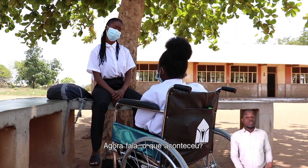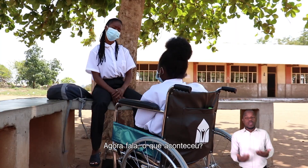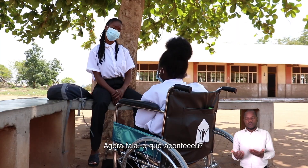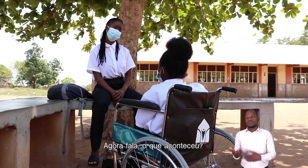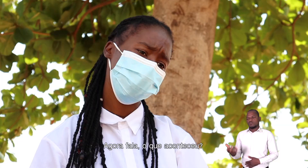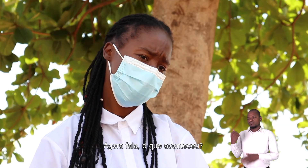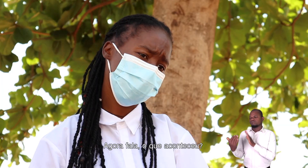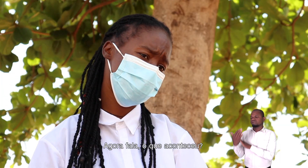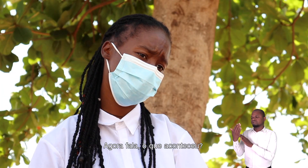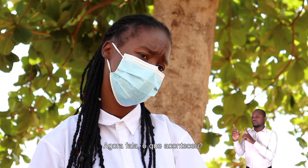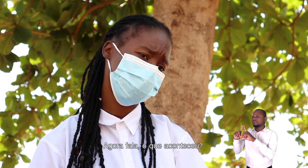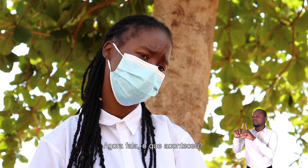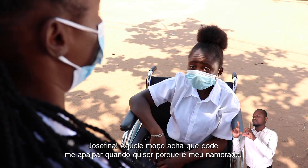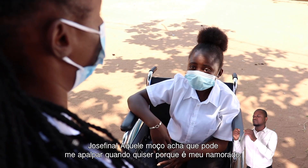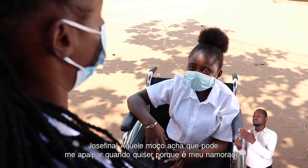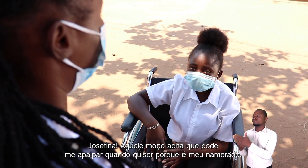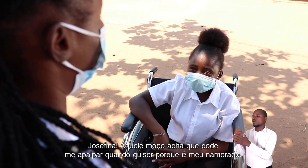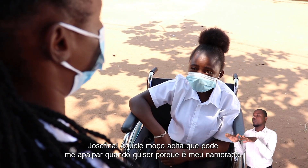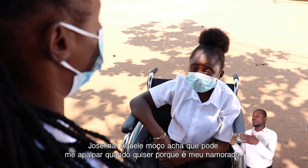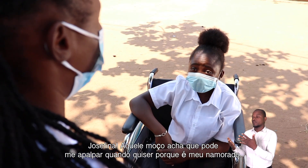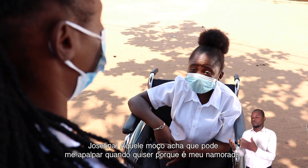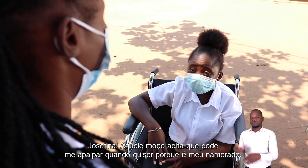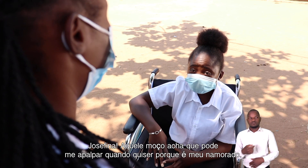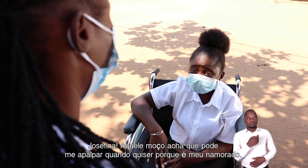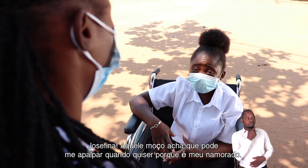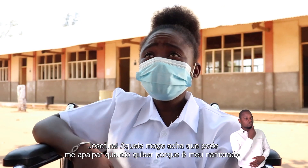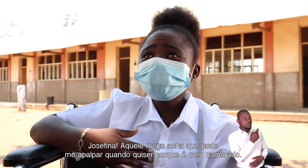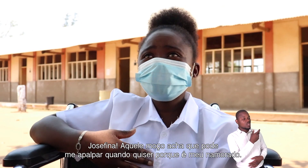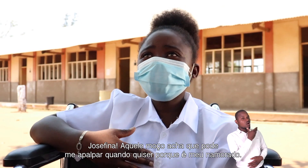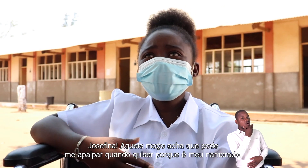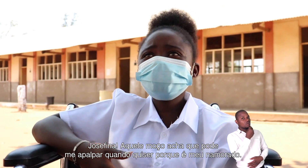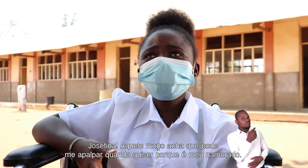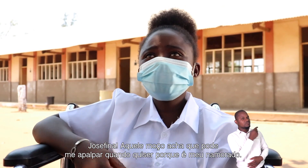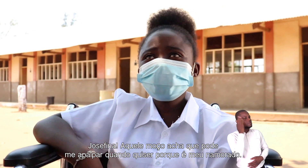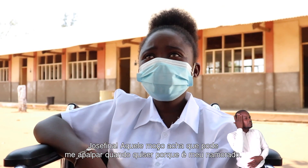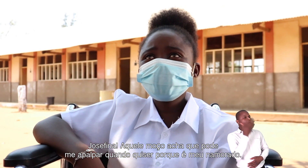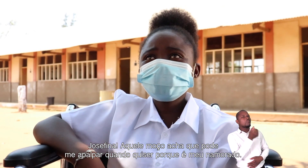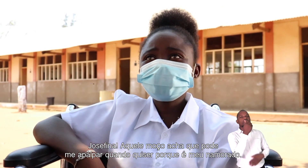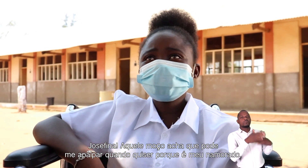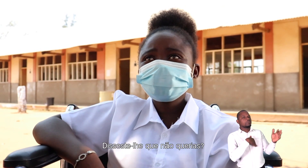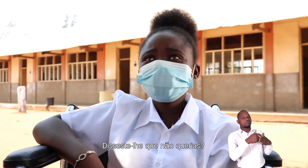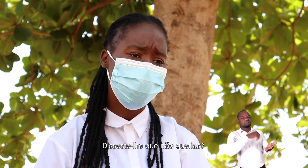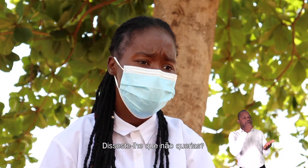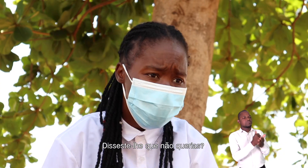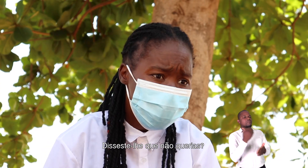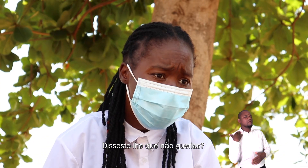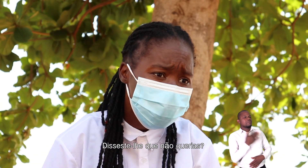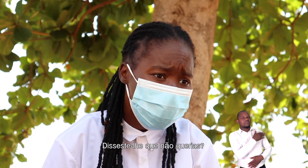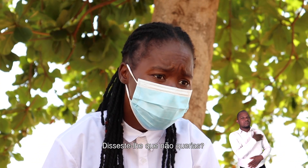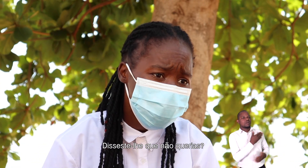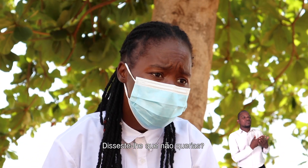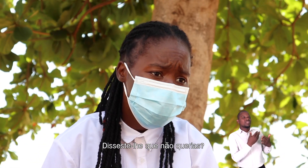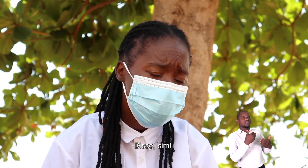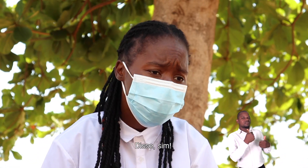Agora fala. O que aconteceu? Josefina, aquele moço acha que pode me apalpar só porque é meu namorado. Tu lhe disseste que